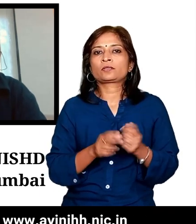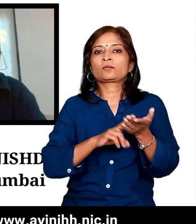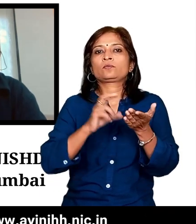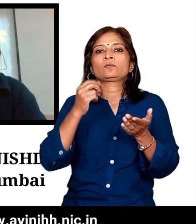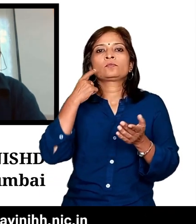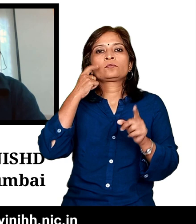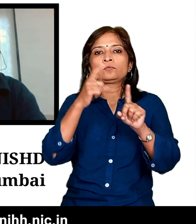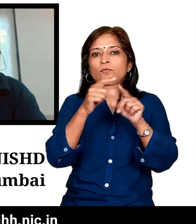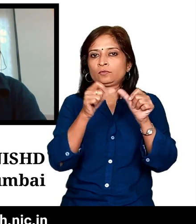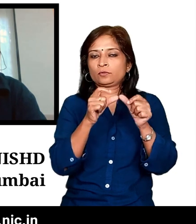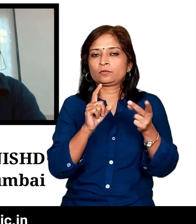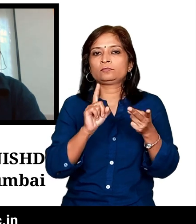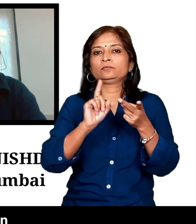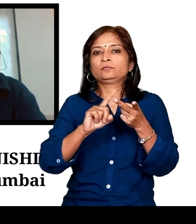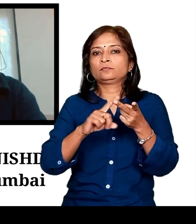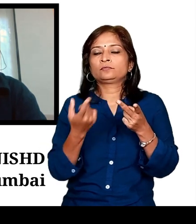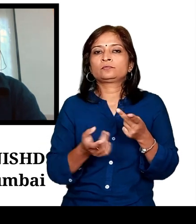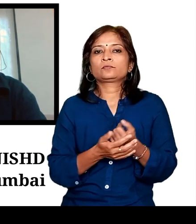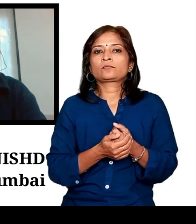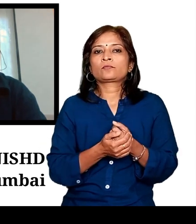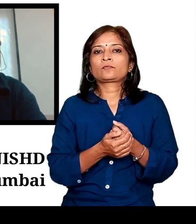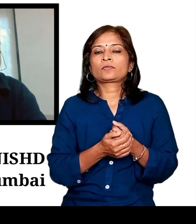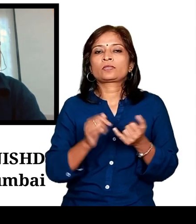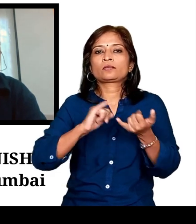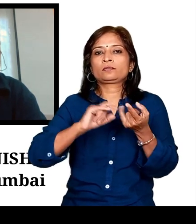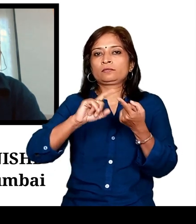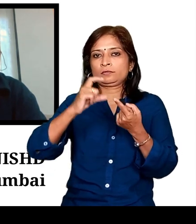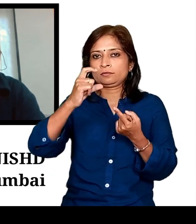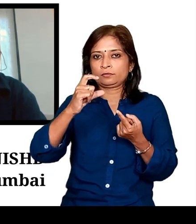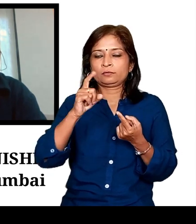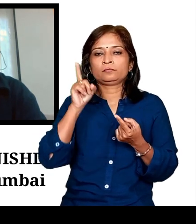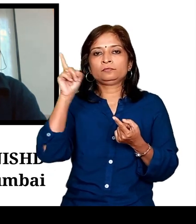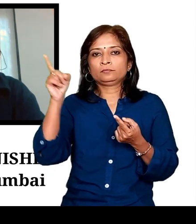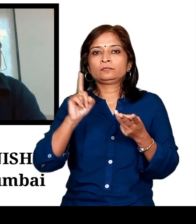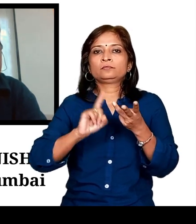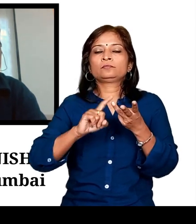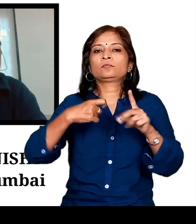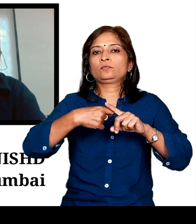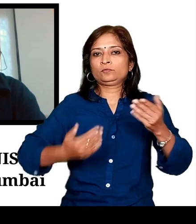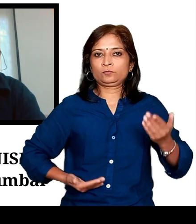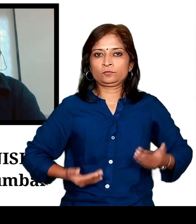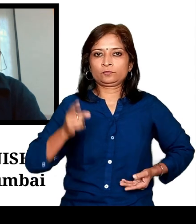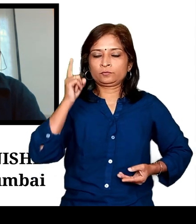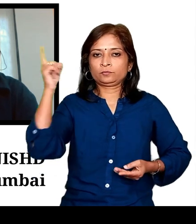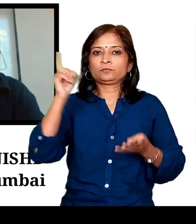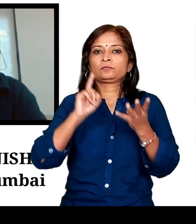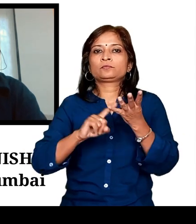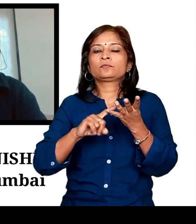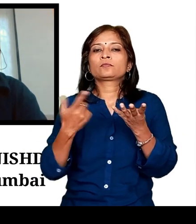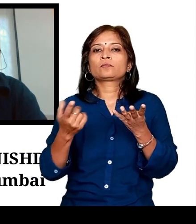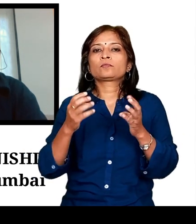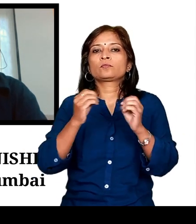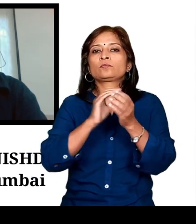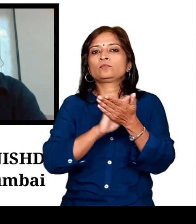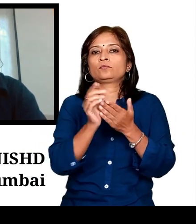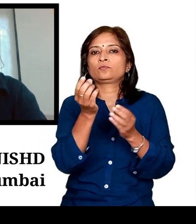एट नोएडा रीजनल सेंटर, एंड देन सिकंदराबाद रीजनल सेंटर, कोलकाता रीजनल सेंटर, एंड वन